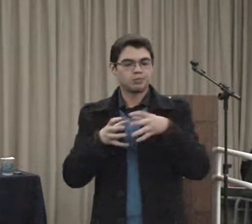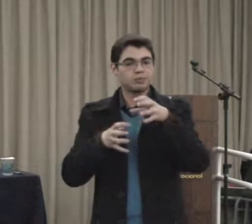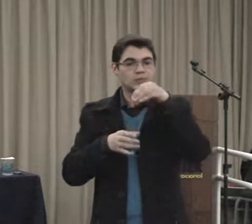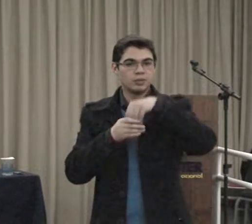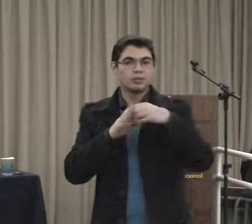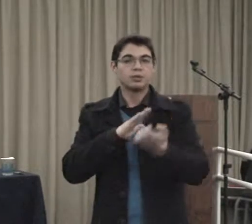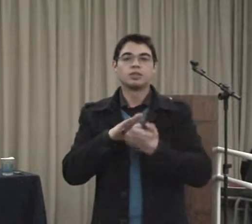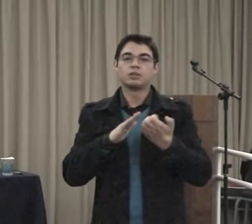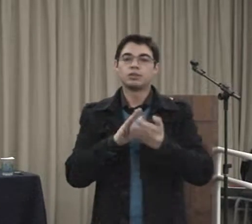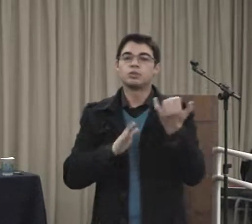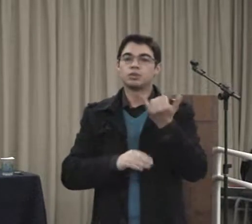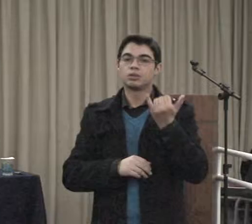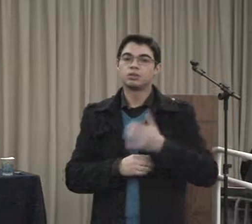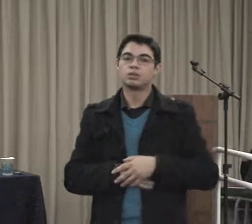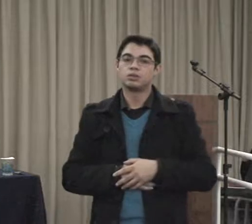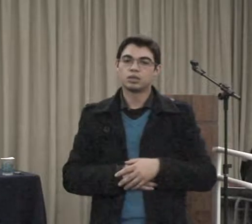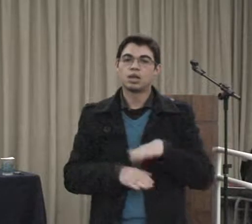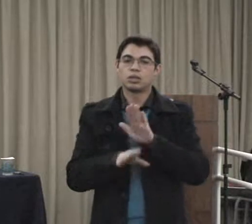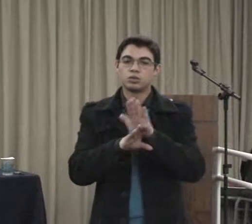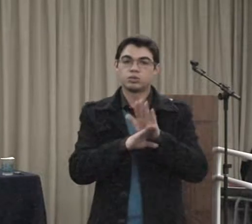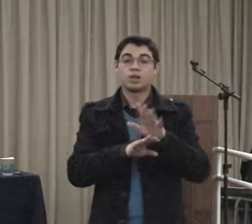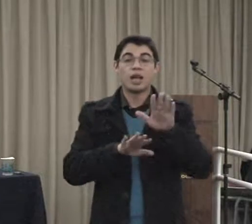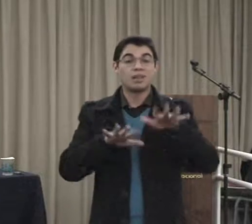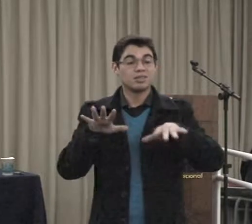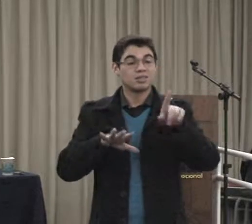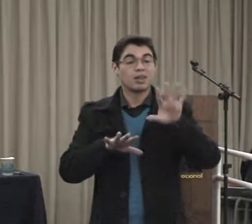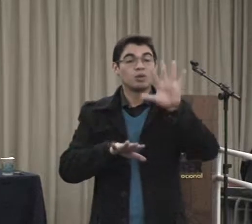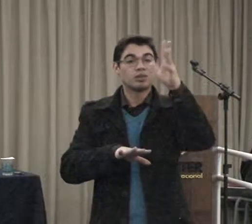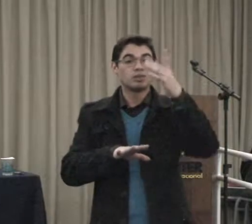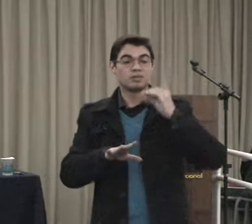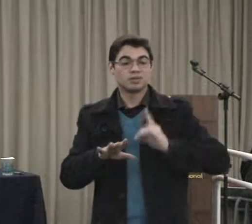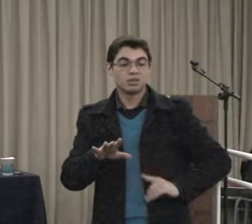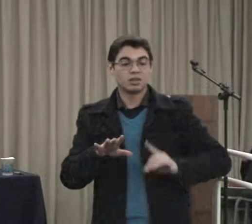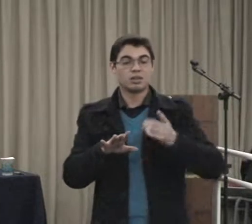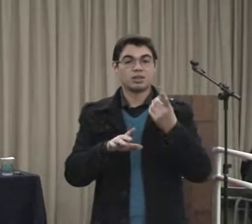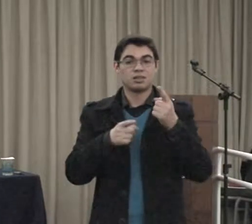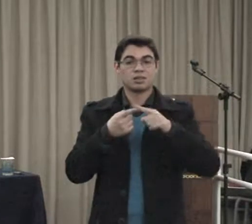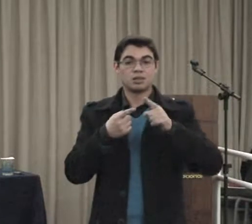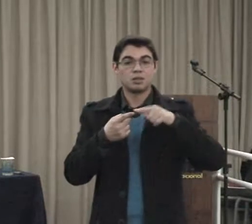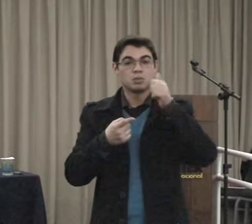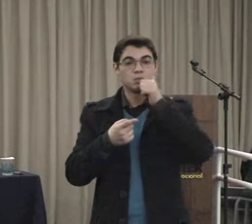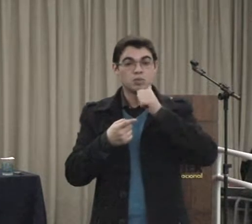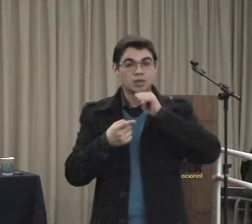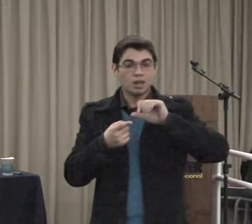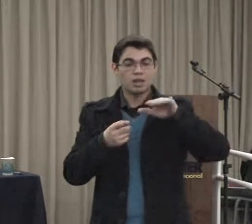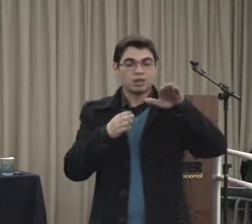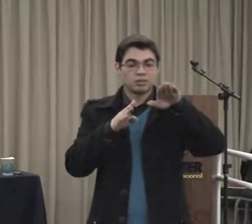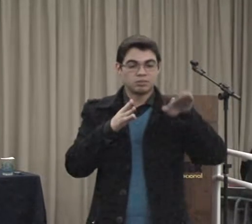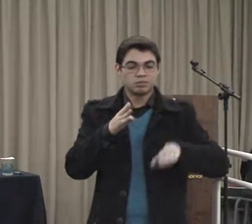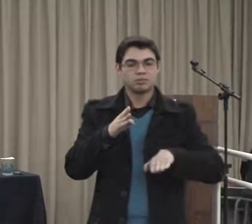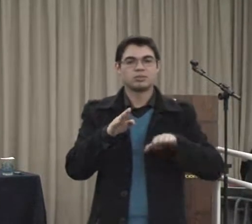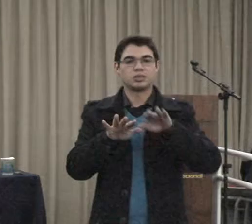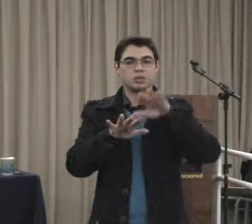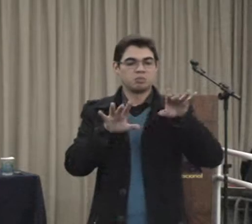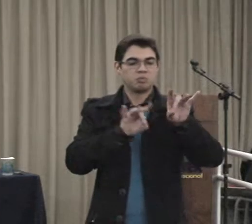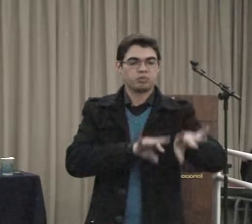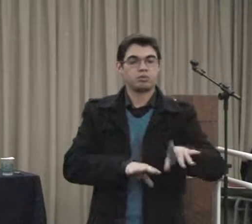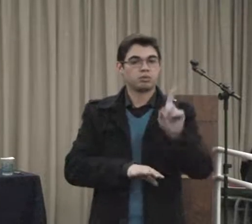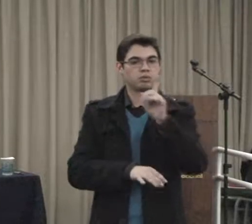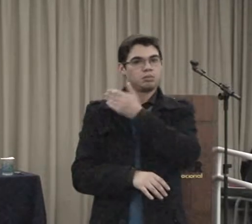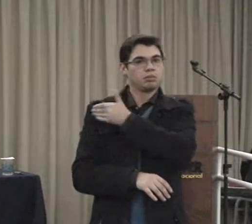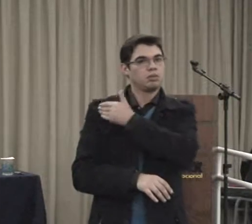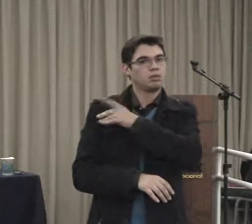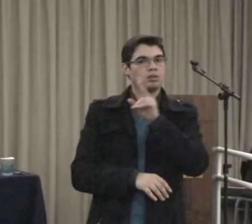forma, colocadas à margem ou sofrendo por isso. Tá? E começou-se a pensar o quê? Cada vez mais